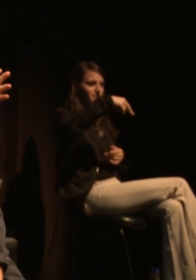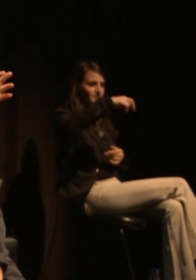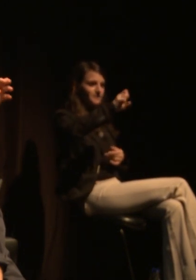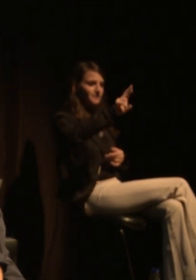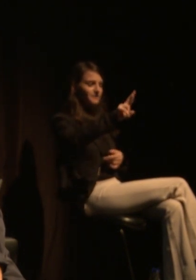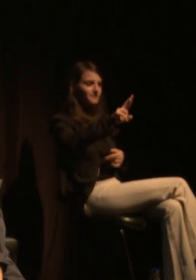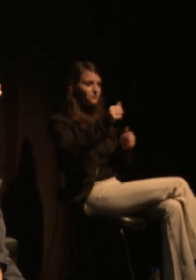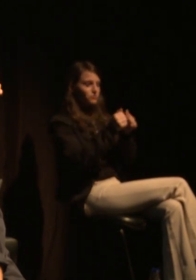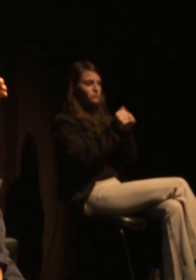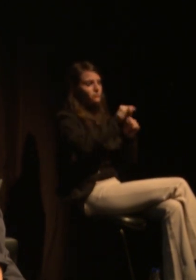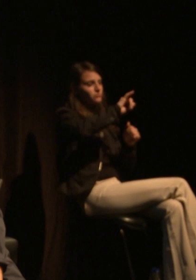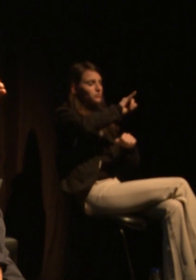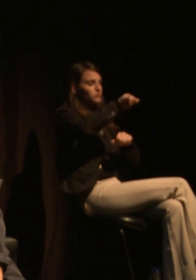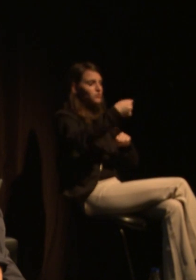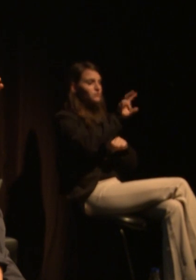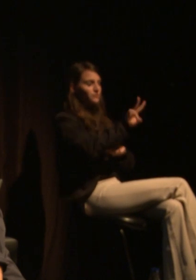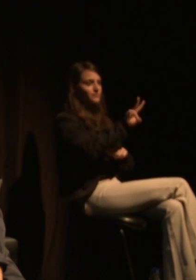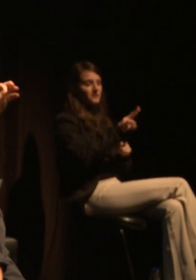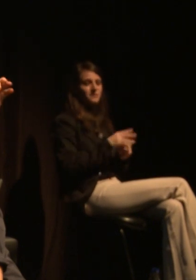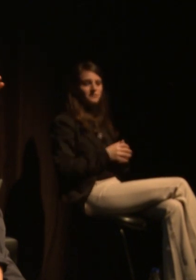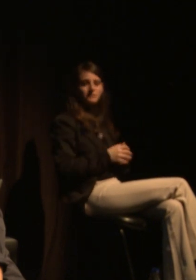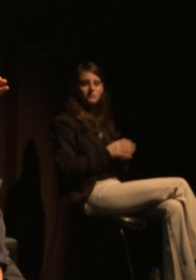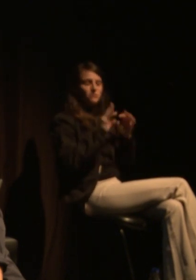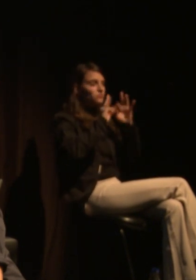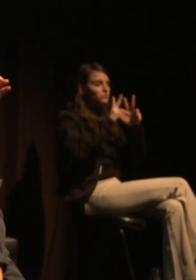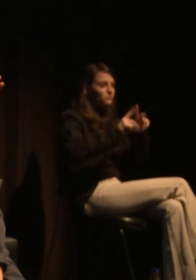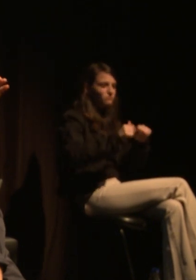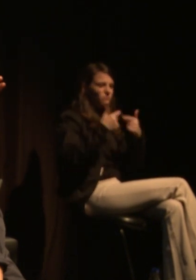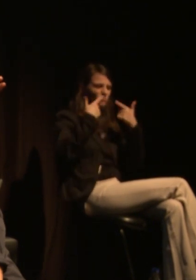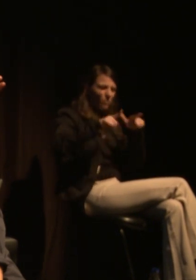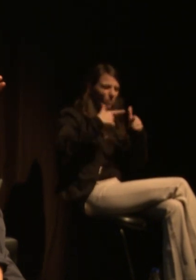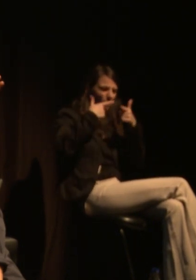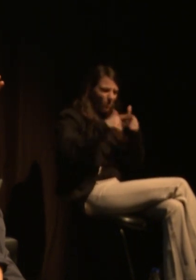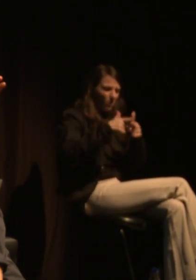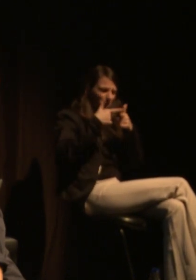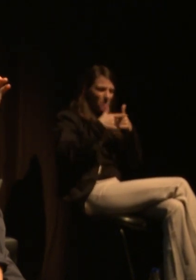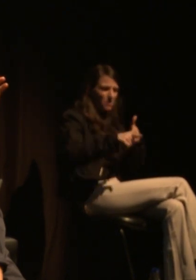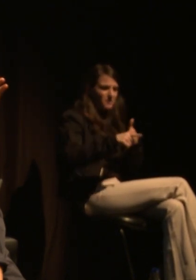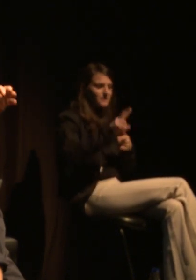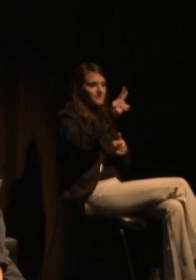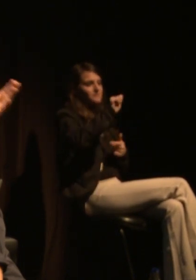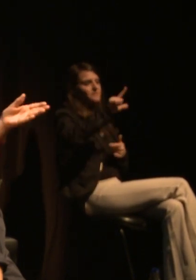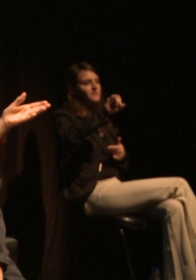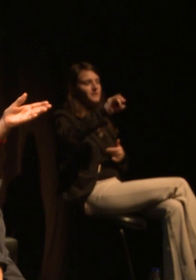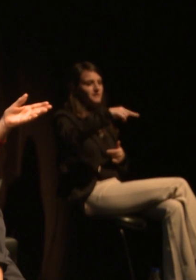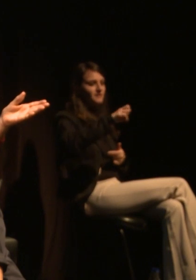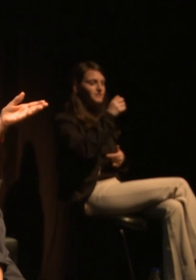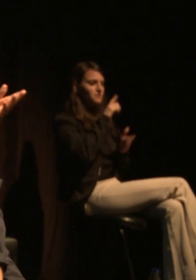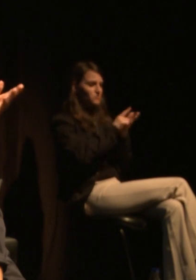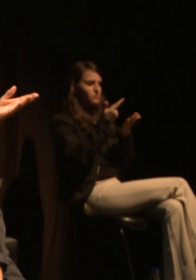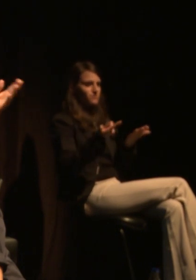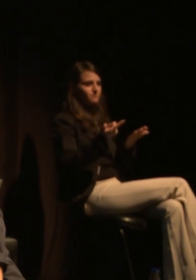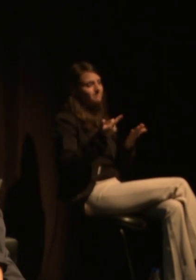Getúlio Vargas, porque o Getúlio, toda a grande imprensa metia o pau nele. E o Weiner ofereceu um jornal que defenda